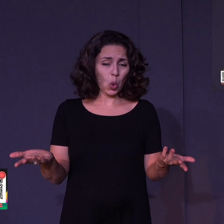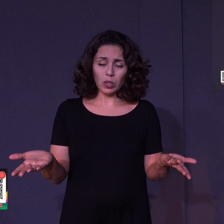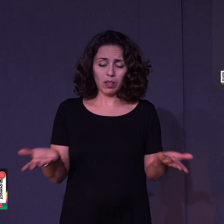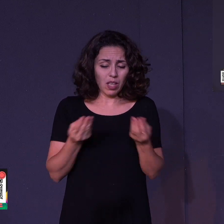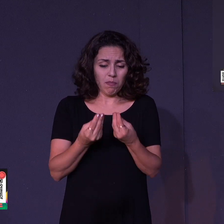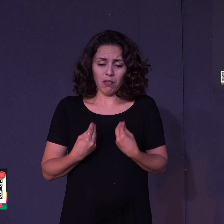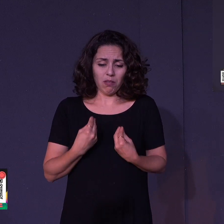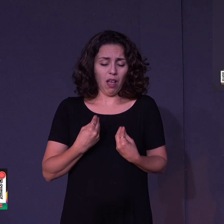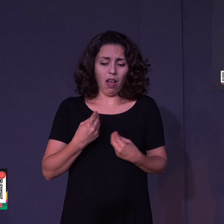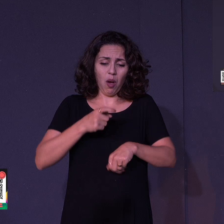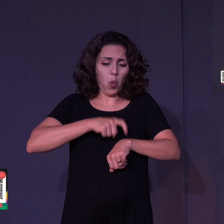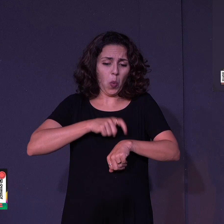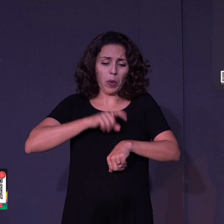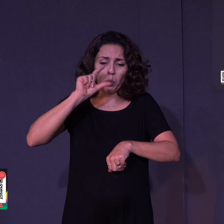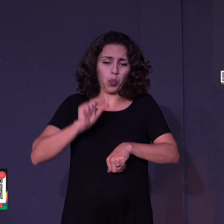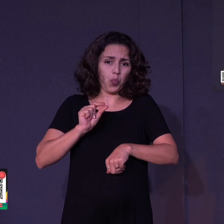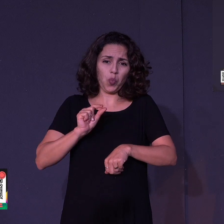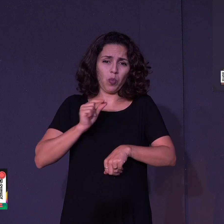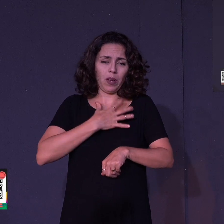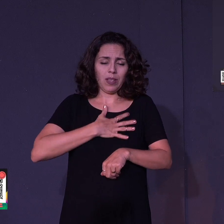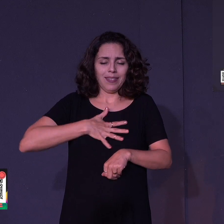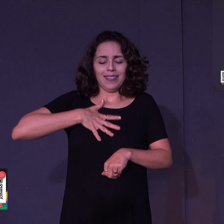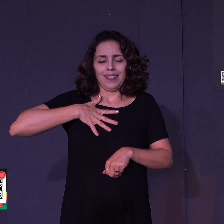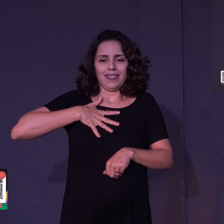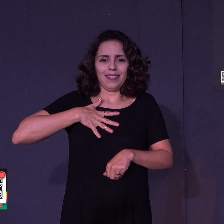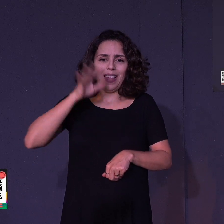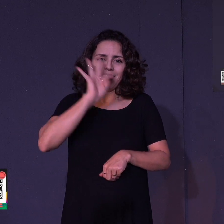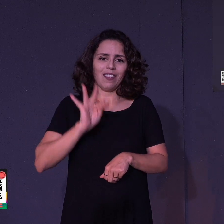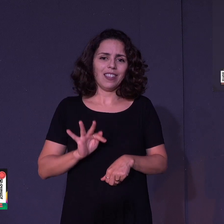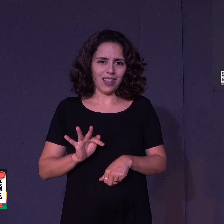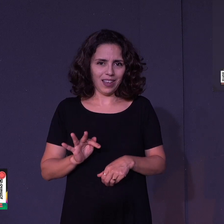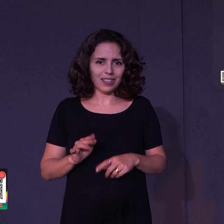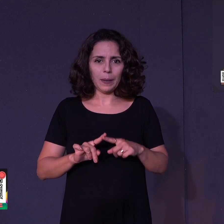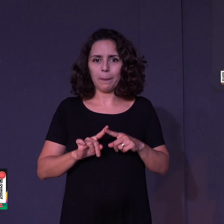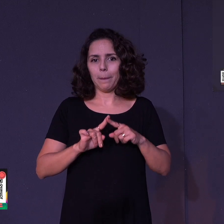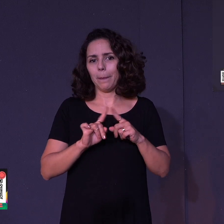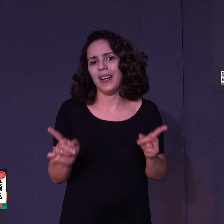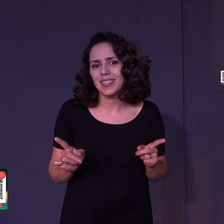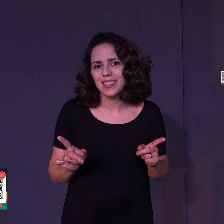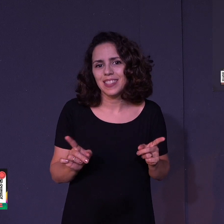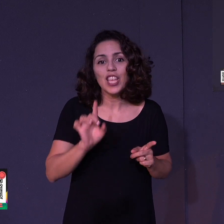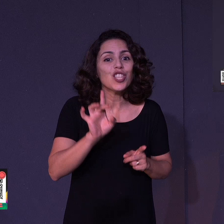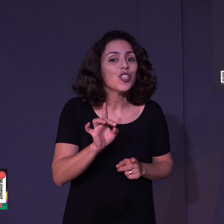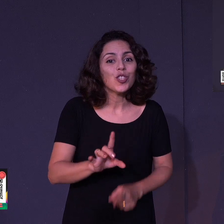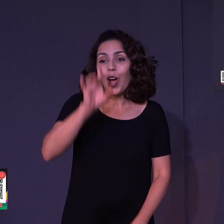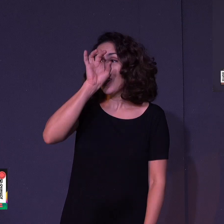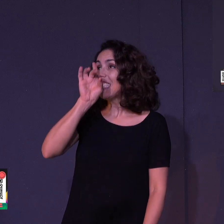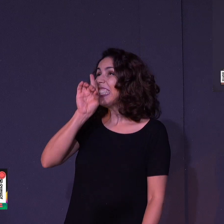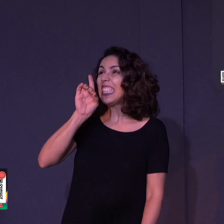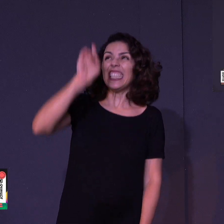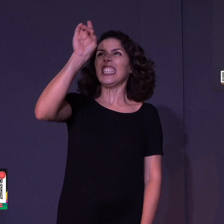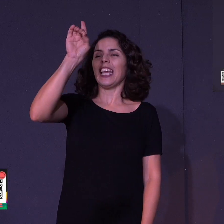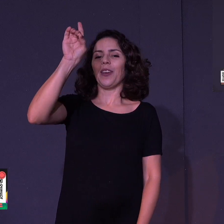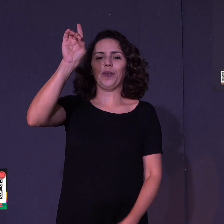verdade. As pessoas nos trazem tempos de felicidade, mas só Deus tem a verdadeira paz que perdura por